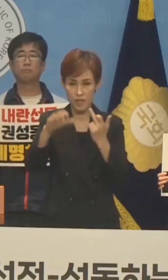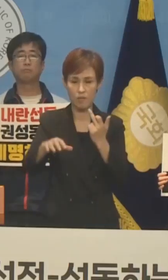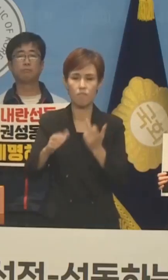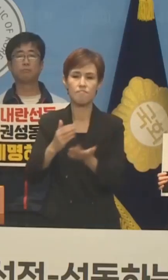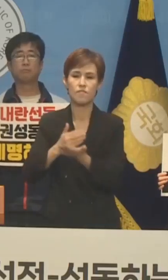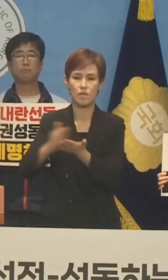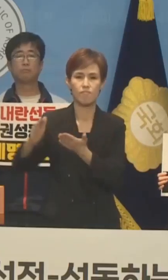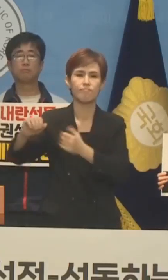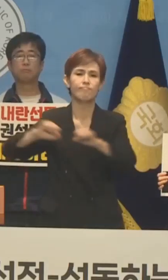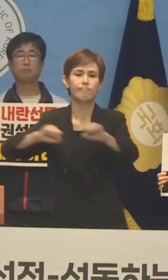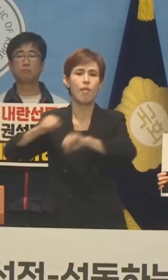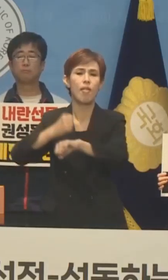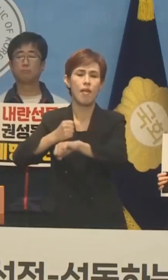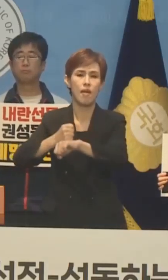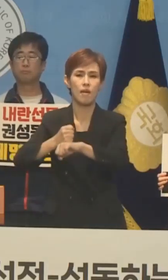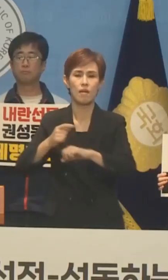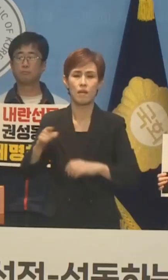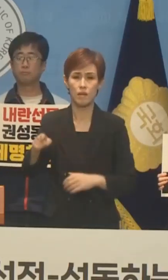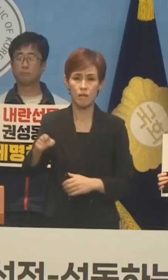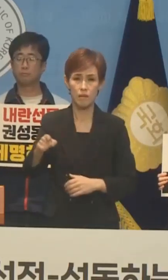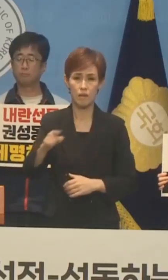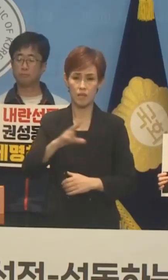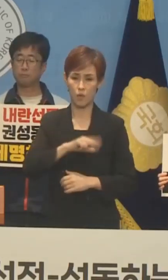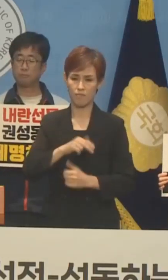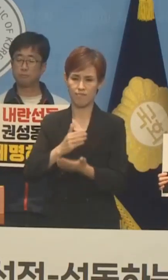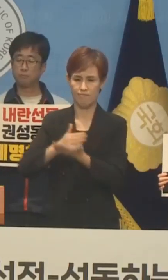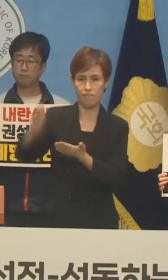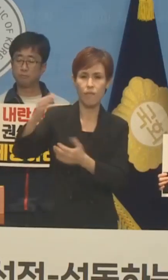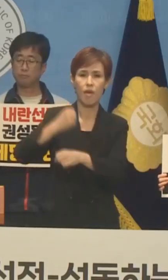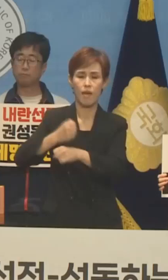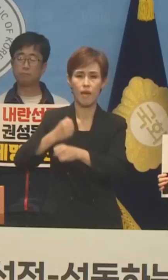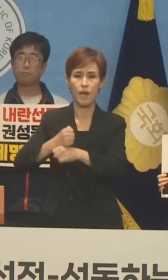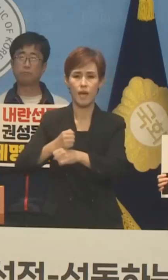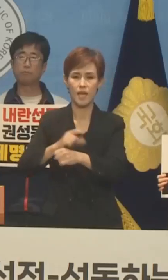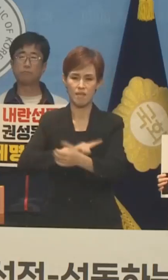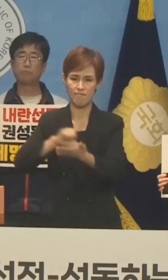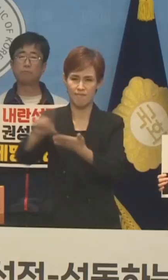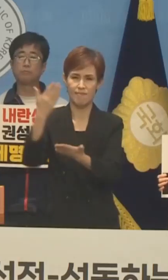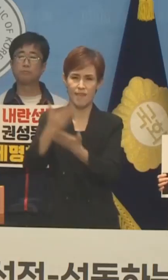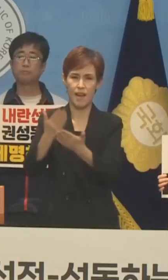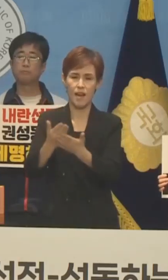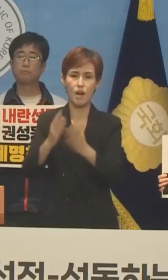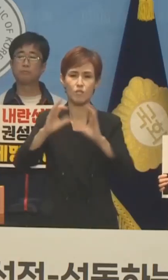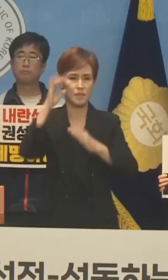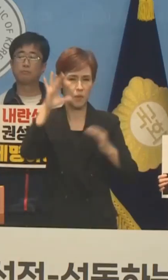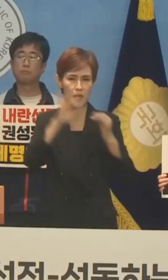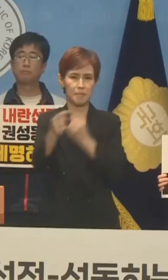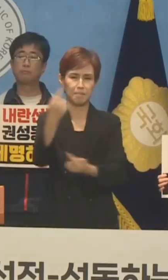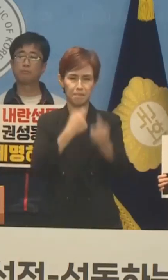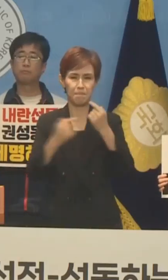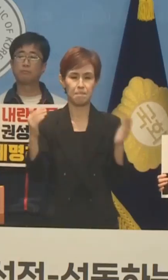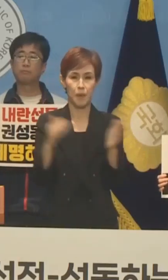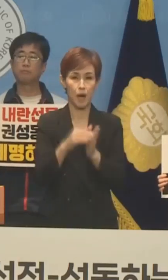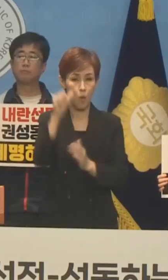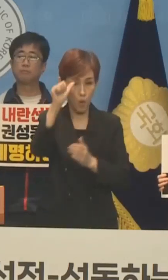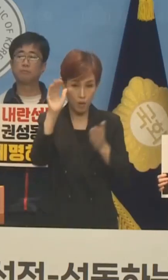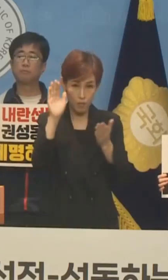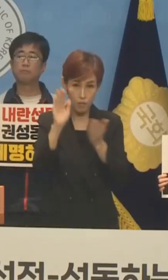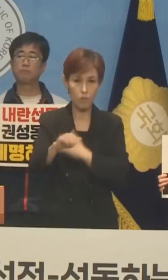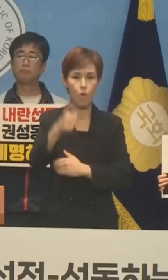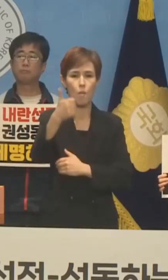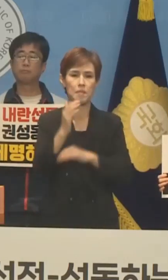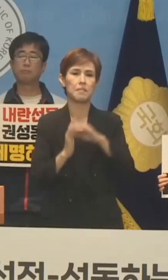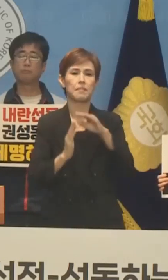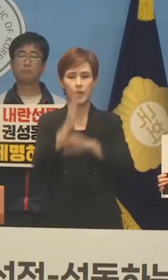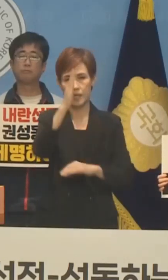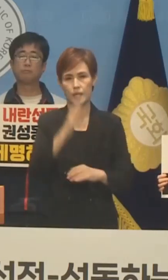강원퇴진운동본부가 내란 범죄를 정당화하는 권성동 의원의 제명 촉구 국민동이 청원에 나섰고 닷새 만에 5만을